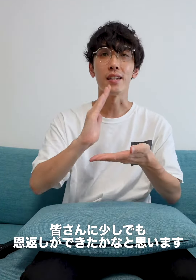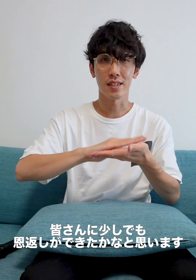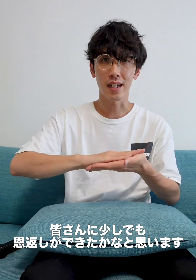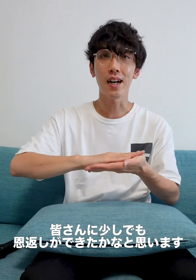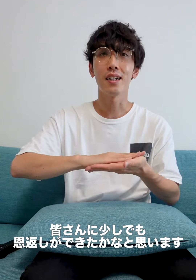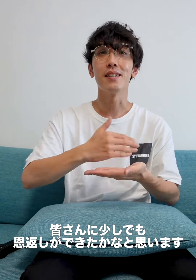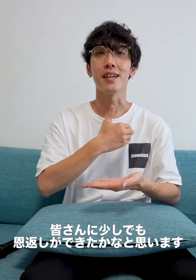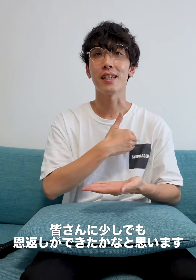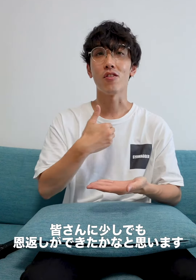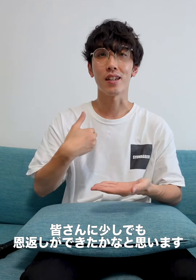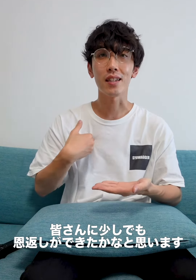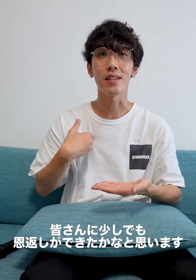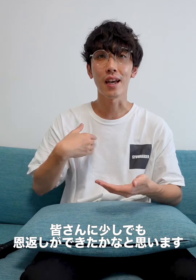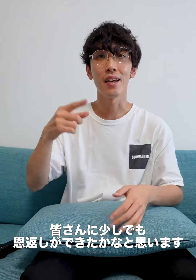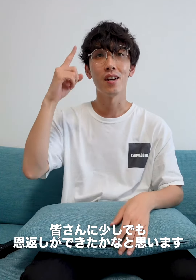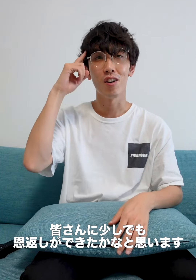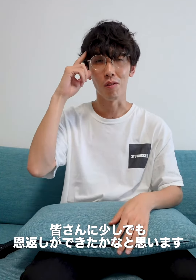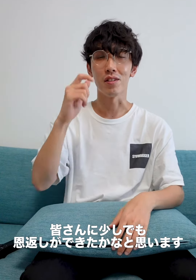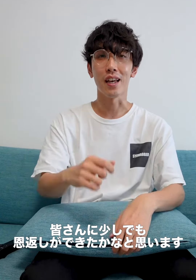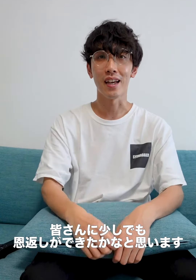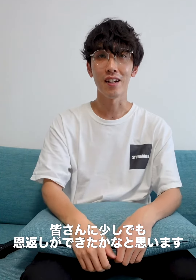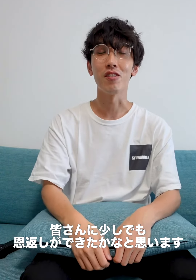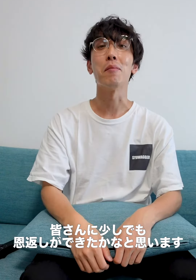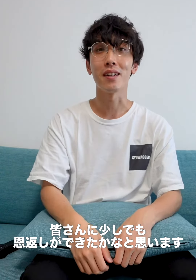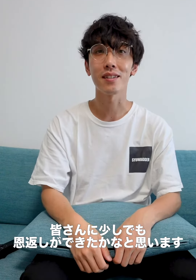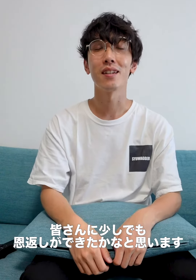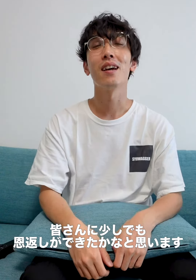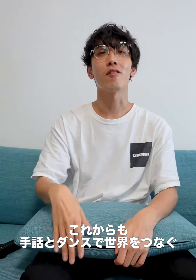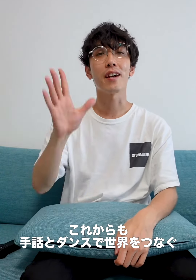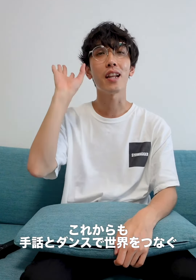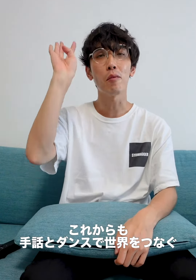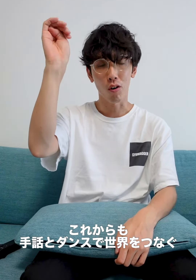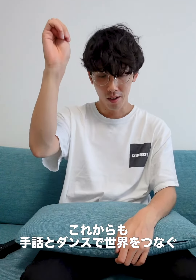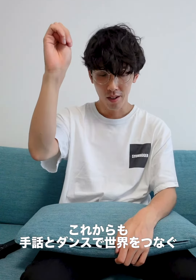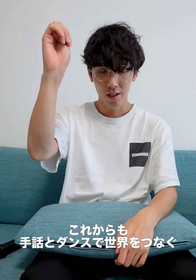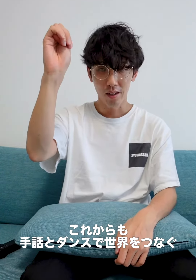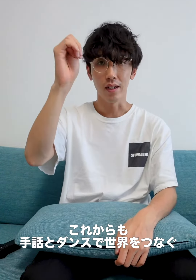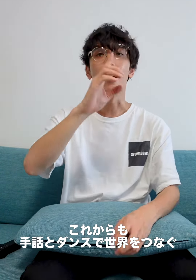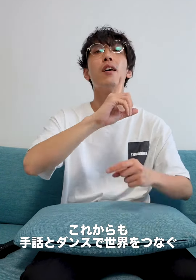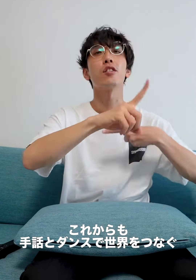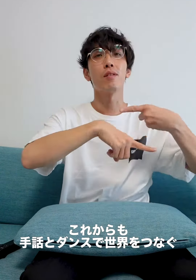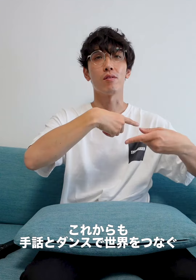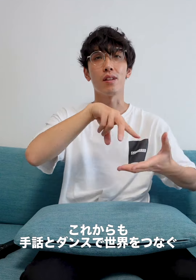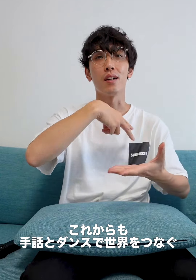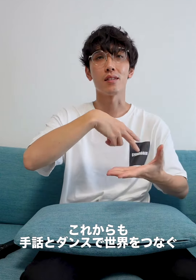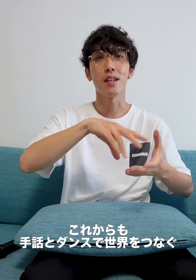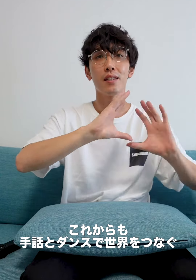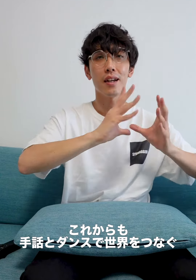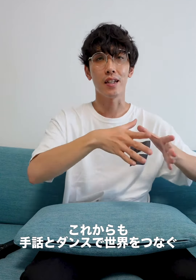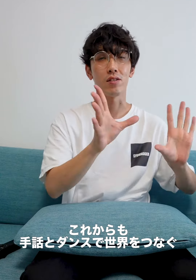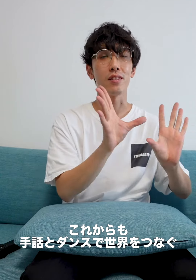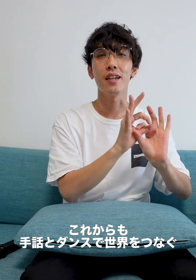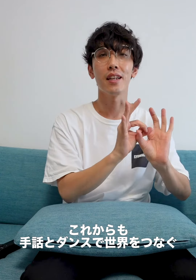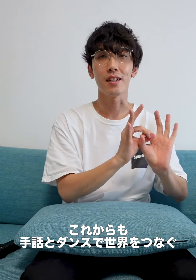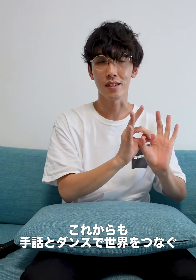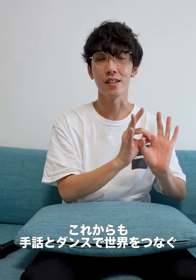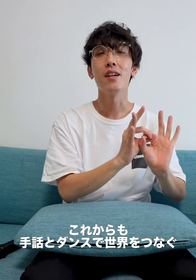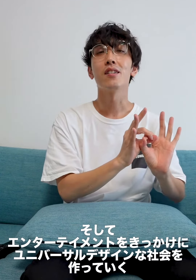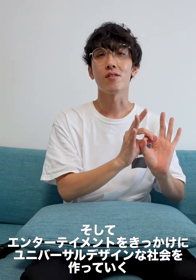しができたのかなって思っております。これからも手話とダンスで世界をつないでいく、そし